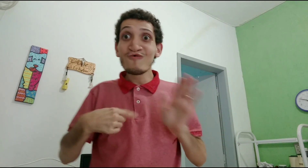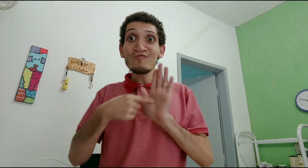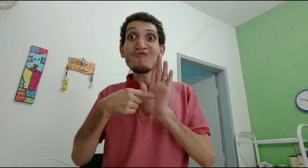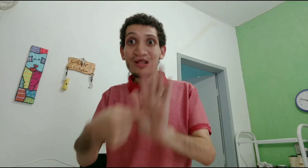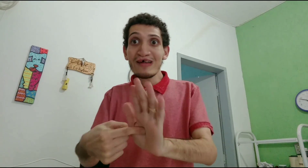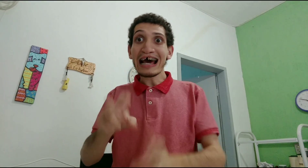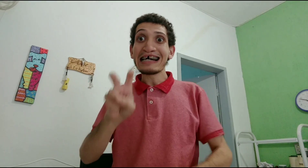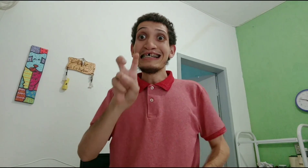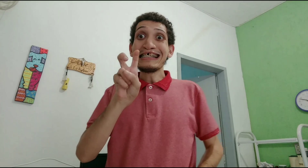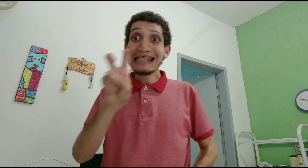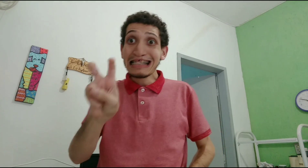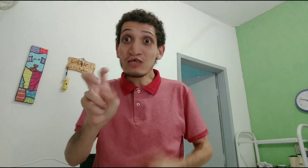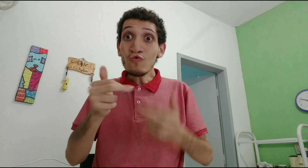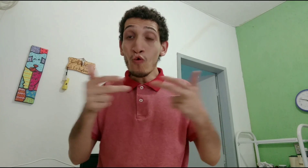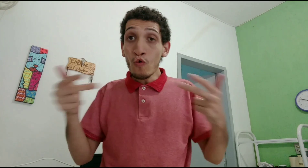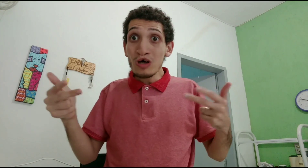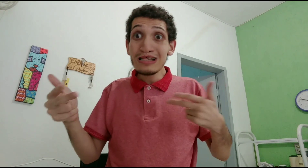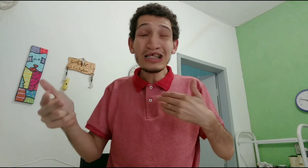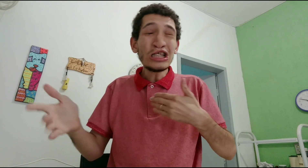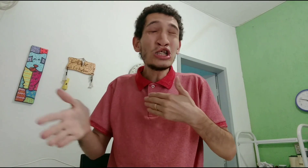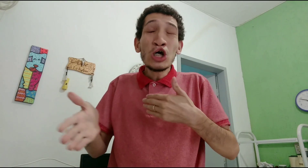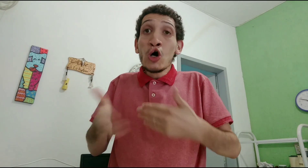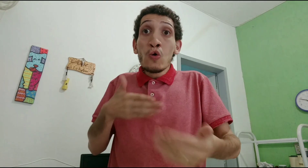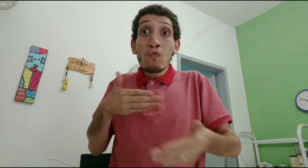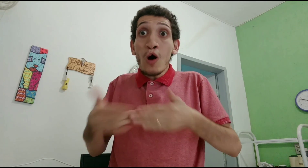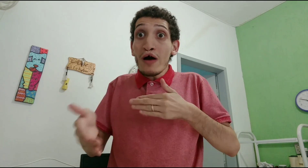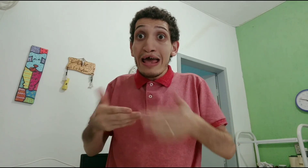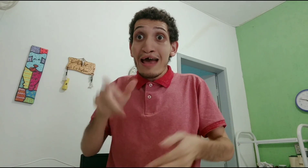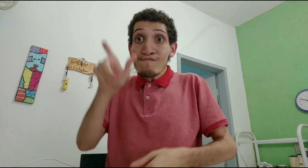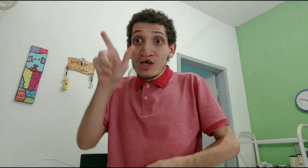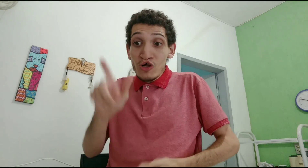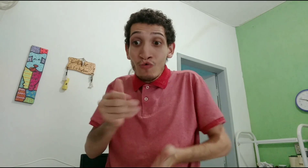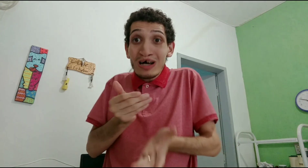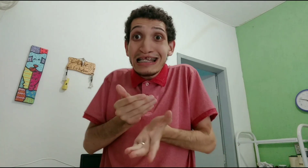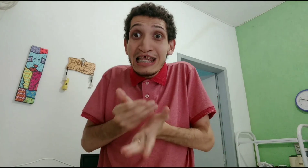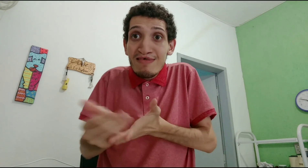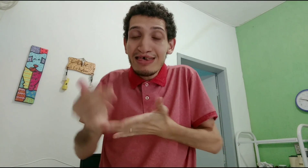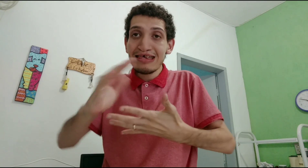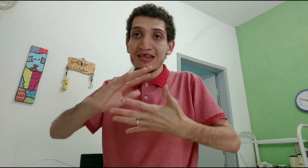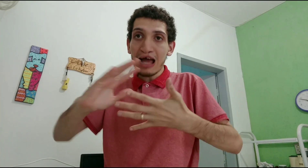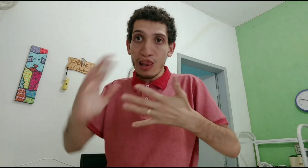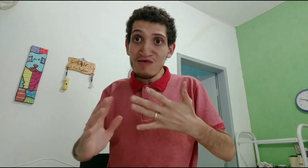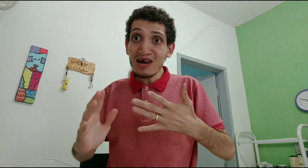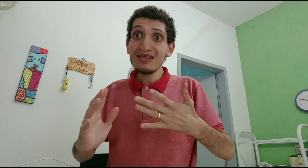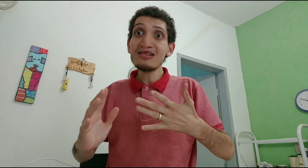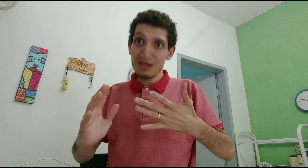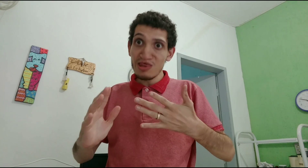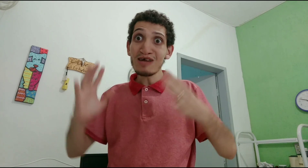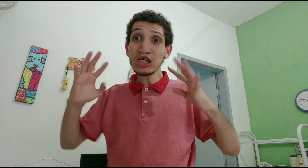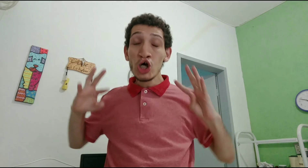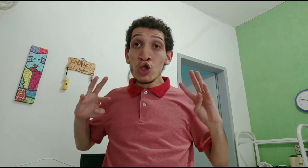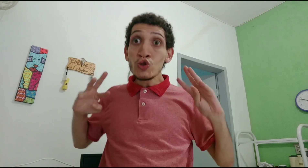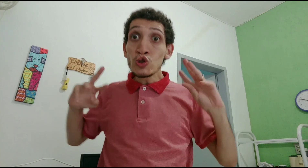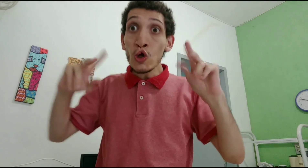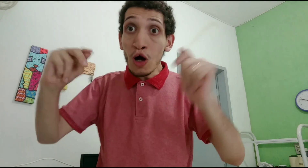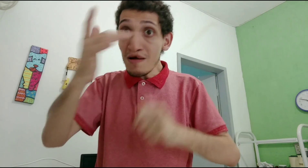eu vou te mostrar 5 coisas que qualquer pessoa que iniciará em Libras Todas